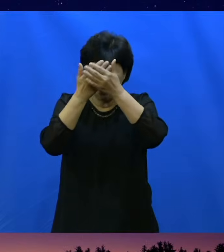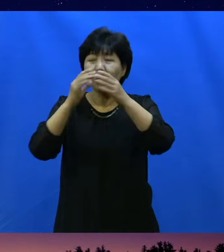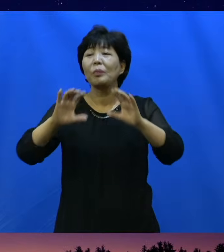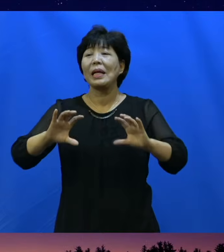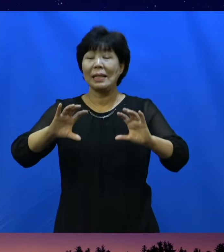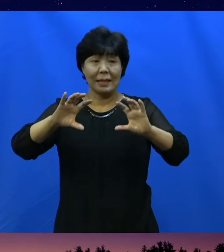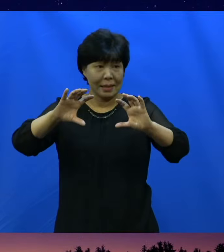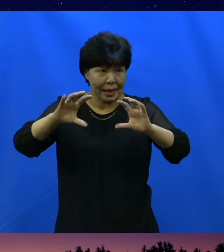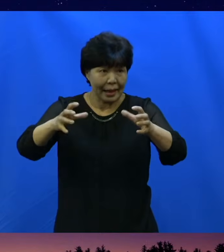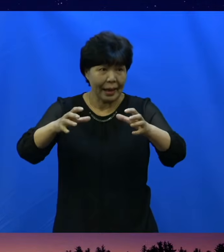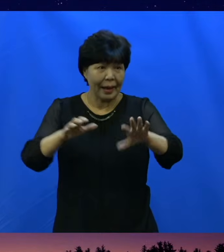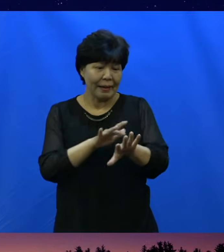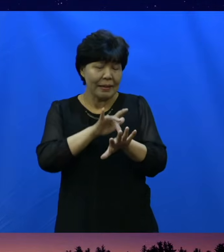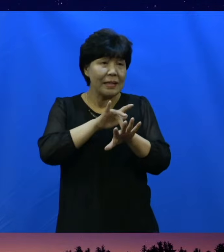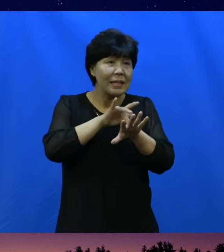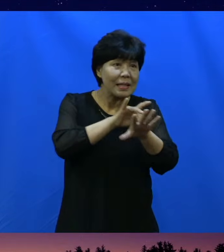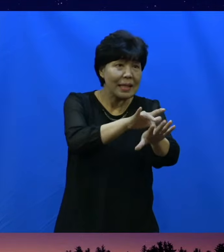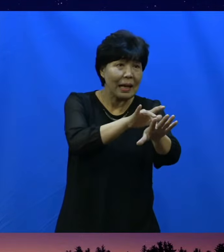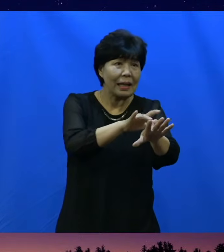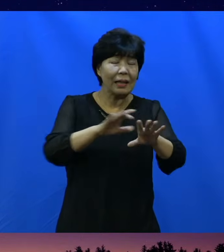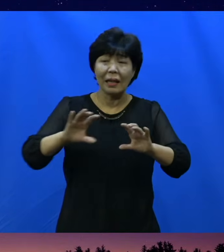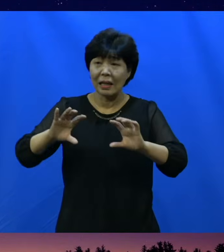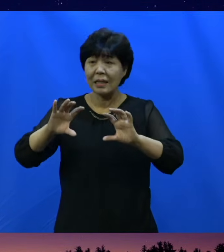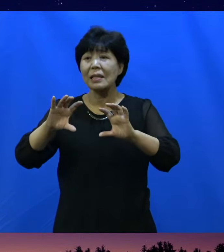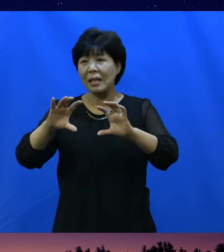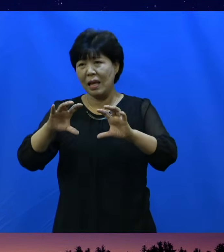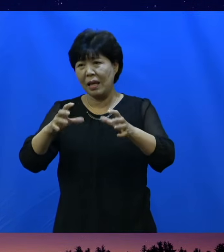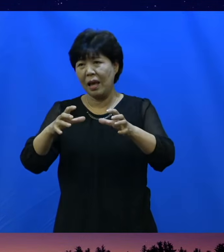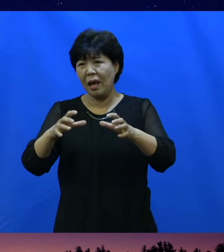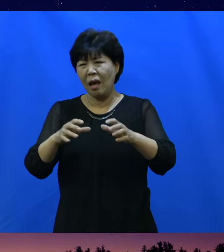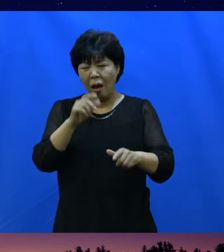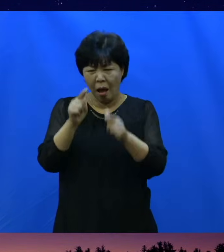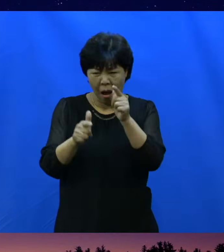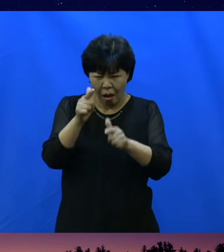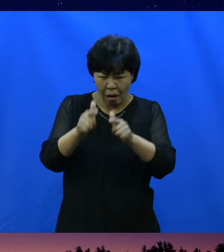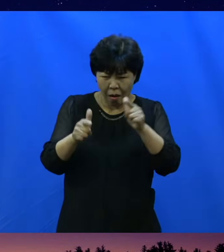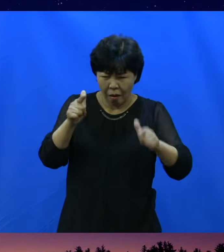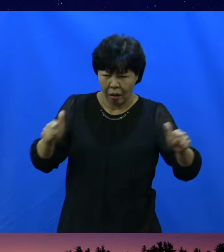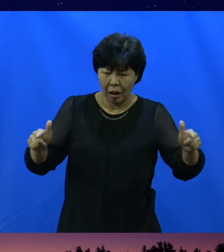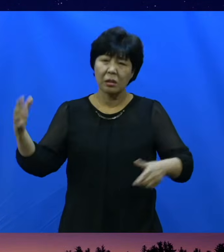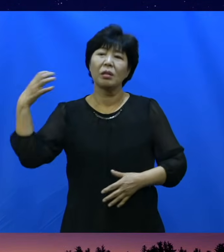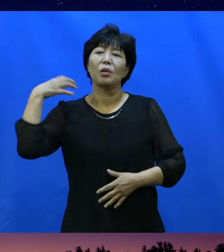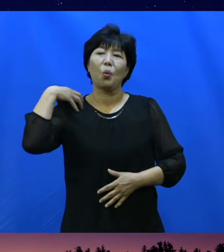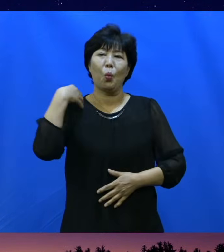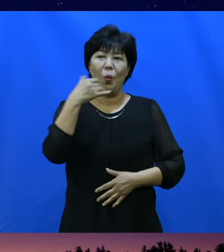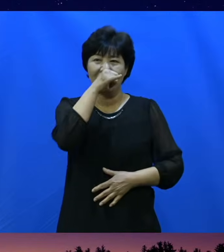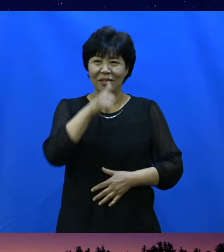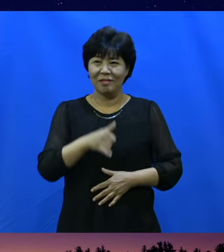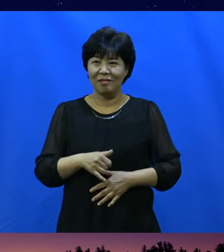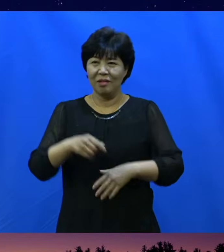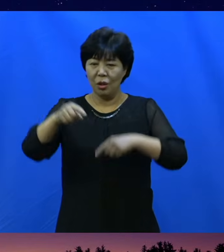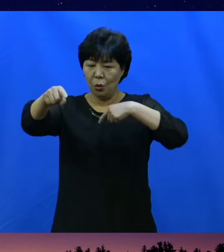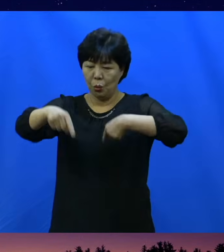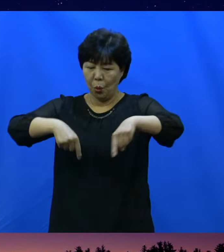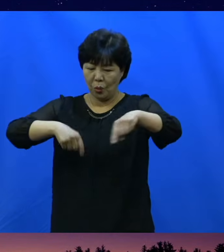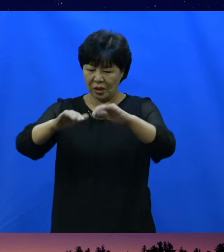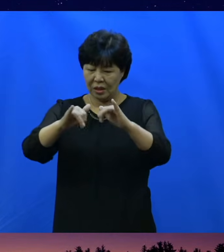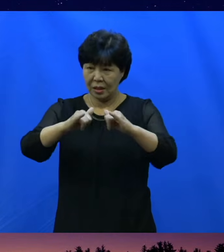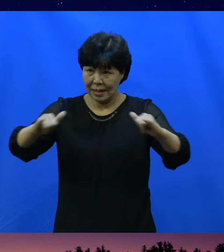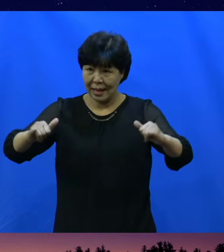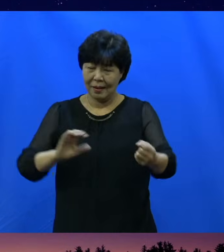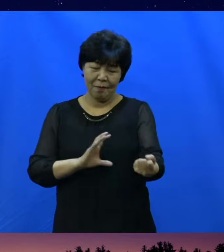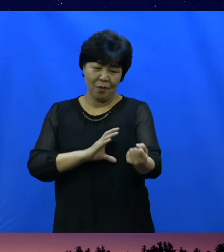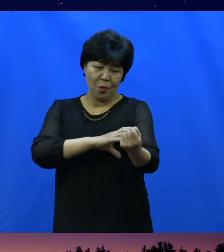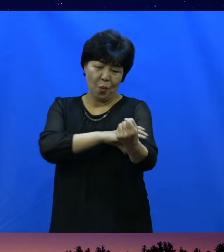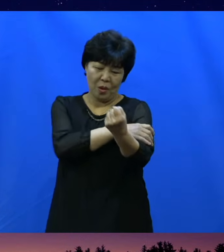그 세력들에 대한 다양한 이름들이 있는 거예요. 역할들, 포지션들, 통치자들, 권세들, 이 어둠의